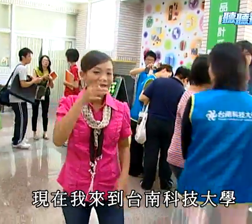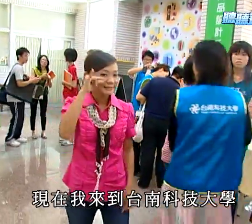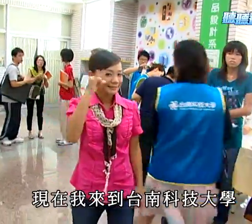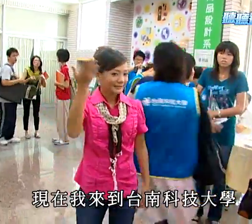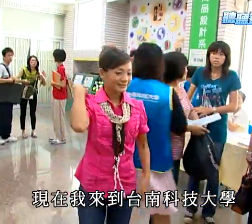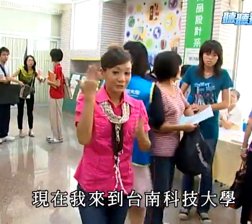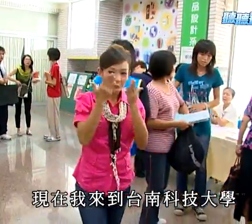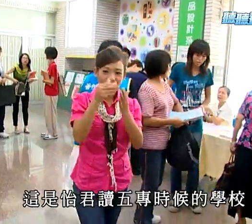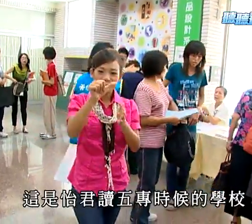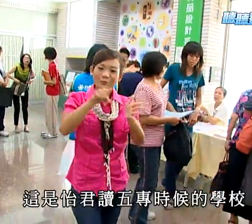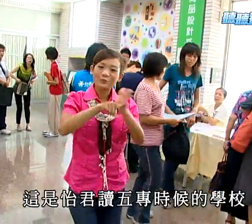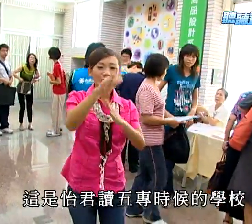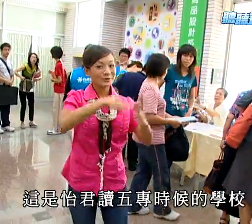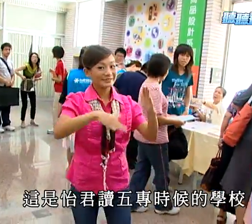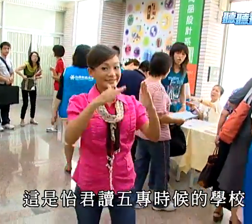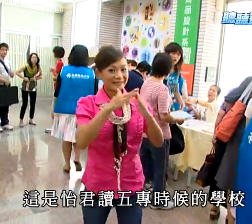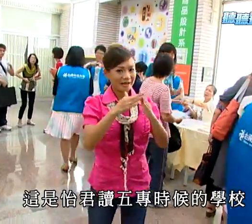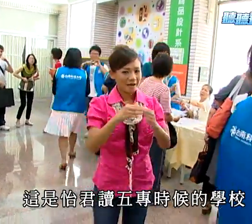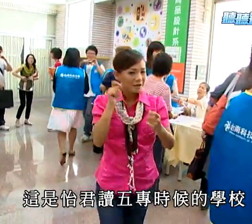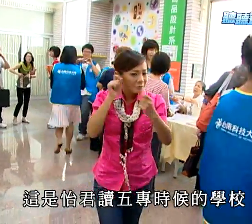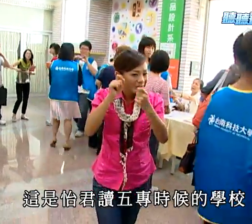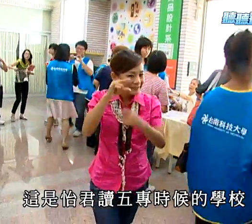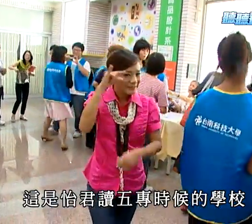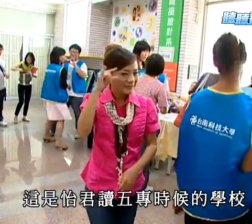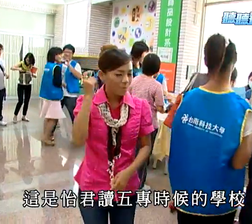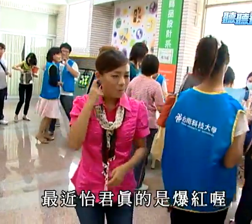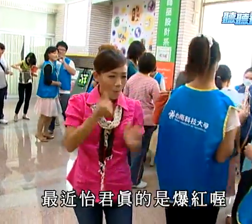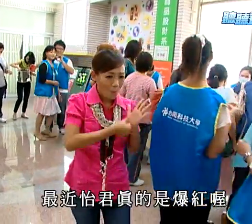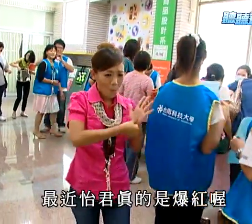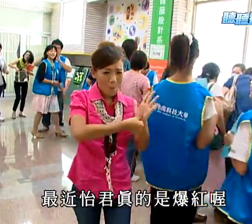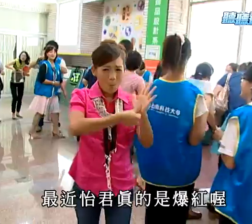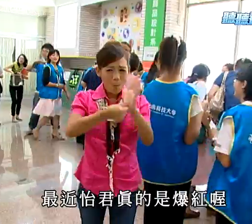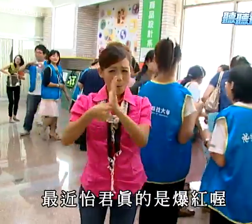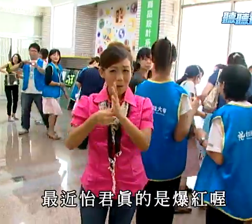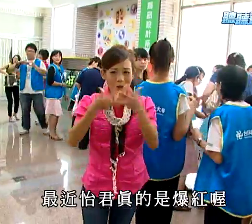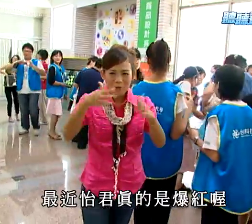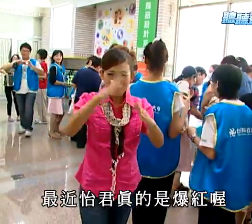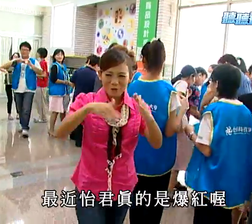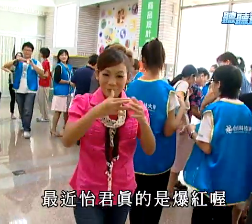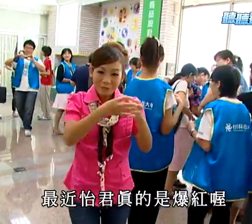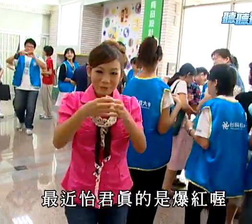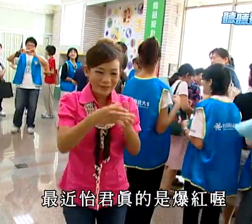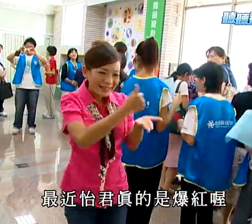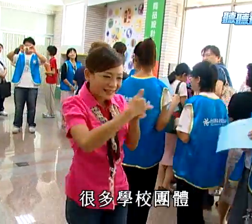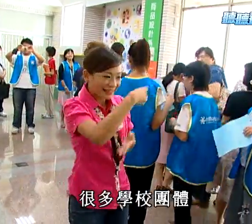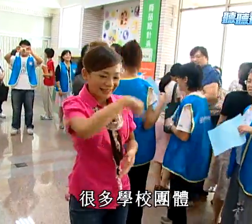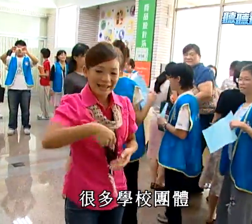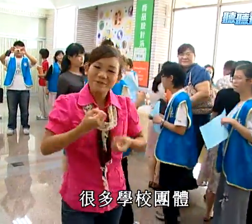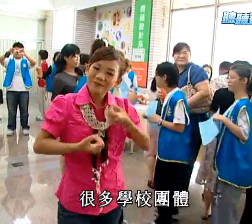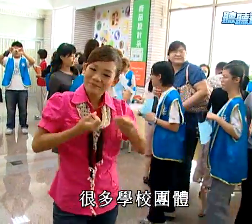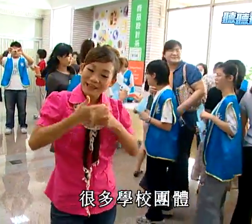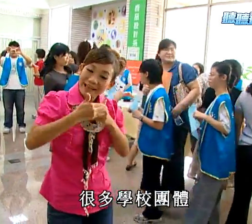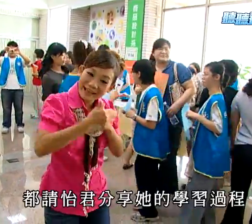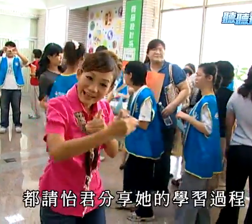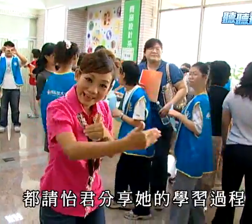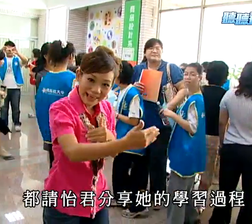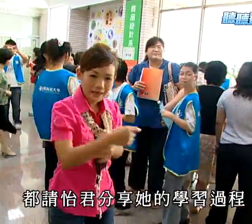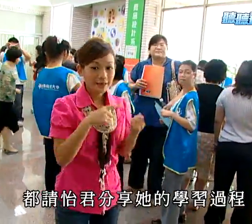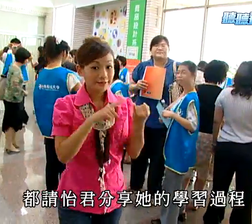学，这是怡君读五专时候的学校。最近啊，怡君真的是爆红哦，很多学校团体都请怡君分享他